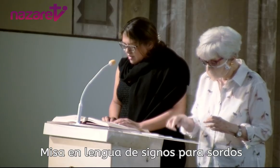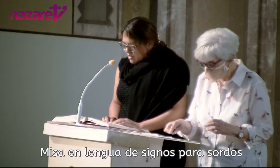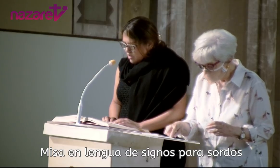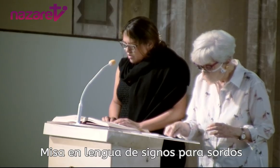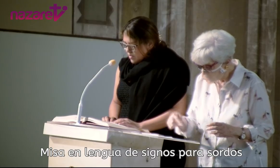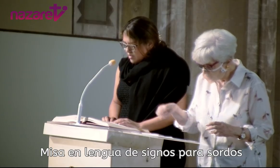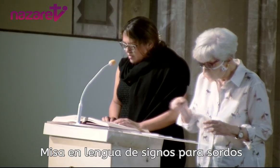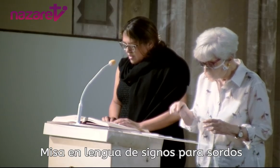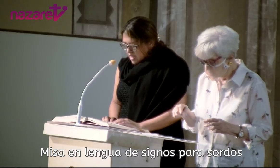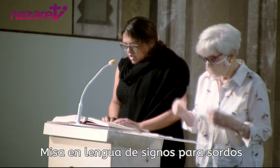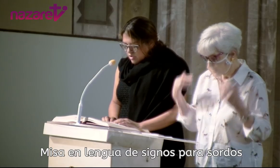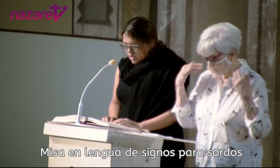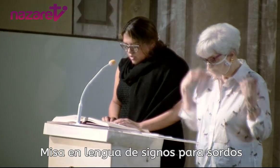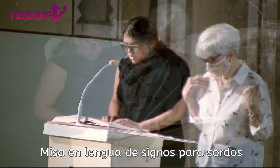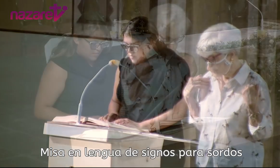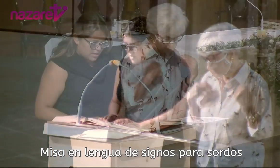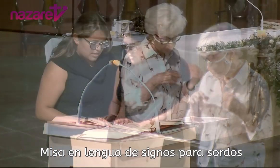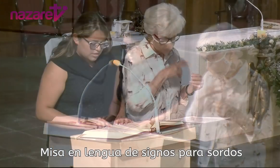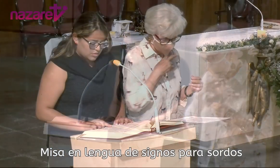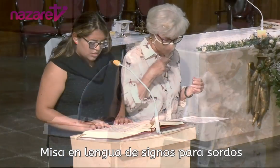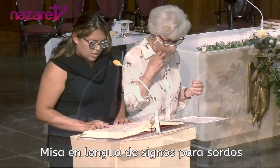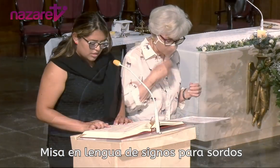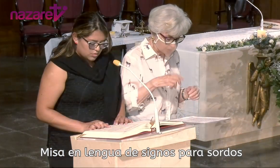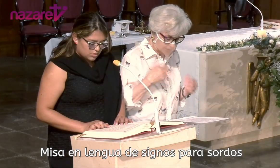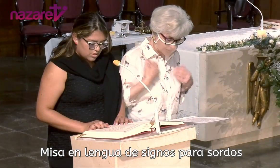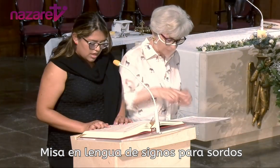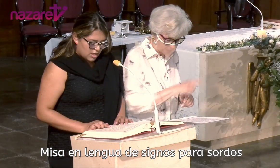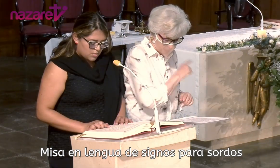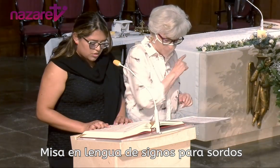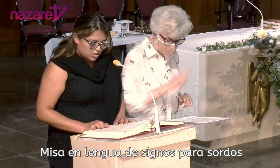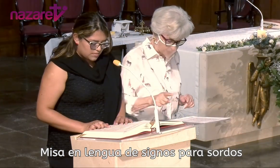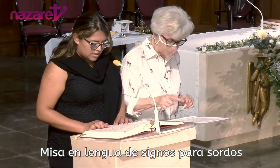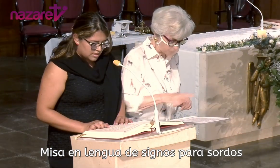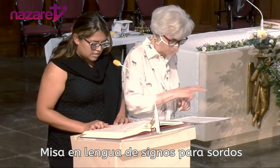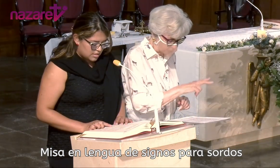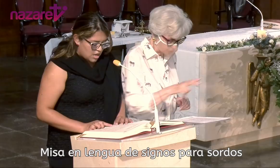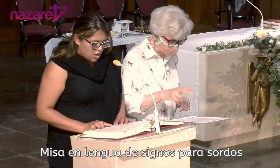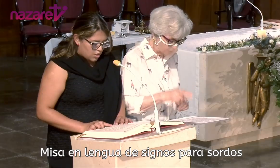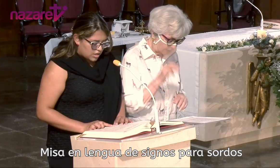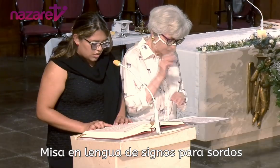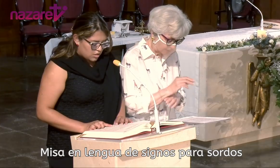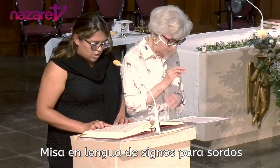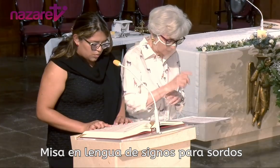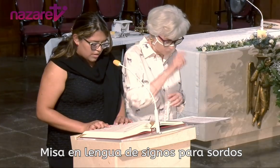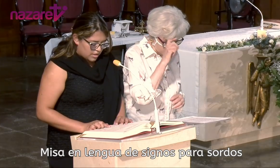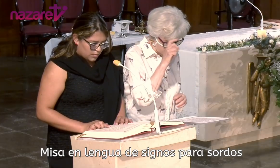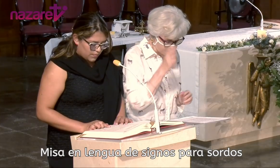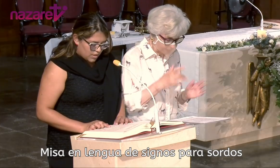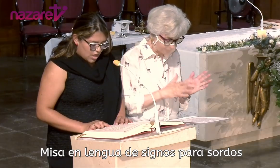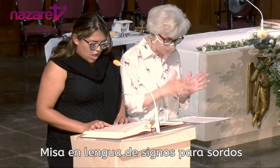que a los hombres. El Dios de nuestros padres resucitó a Jesús, a quien vosotros matasteis, colgándolo en un madero.